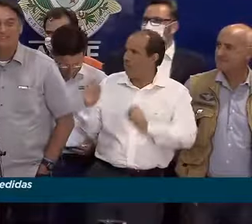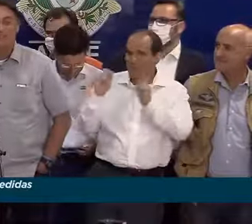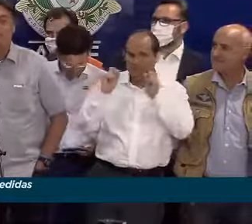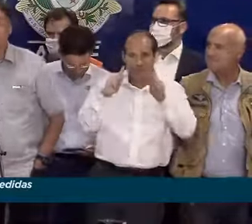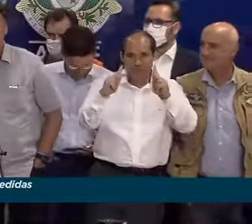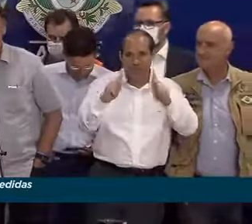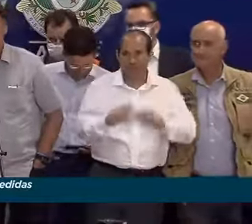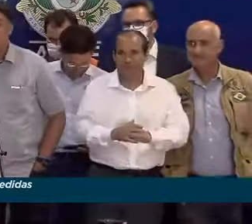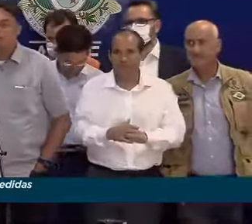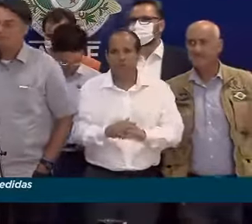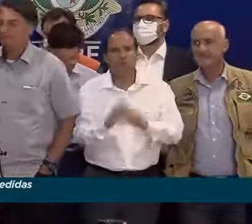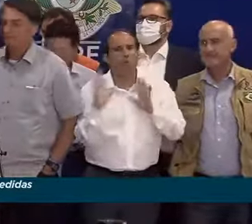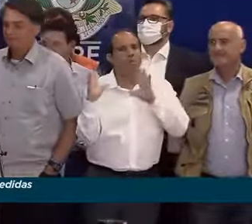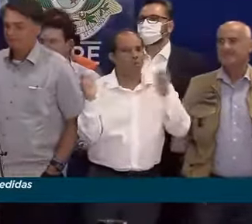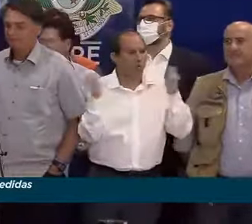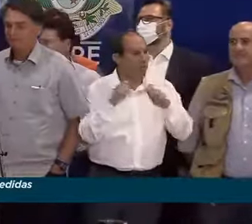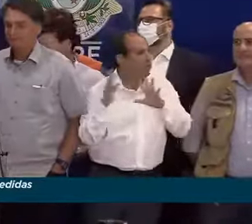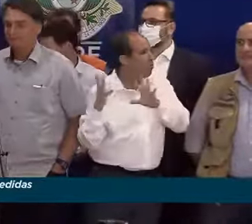não. Para que todos possam falar.